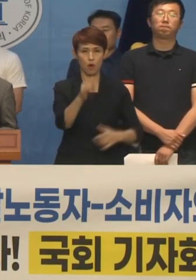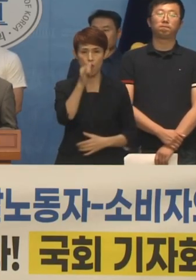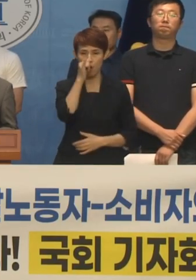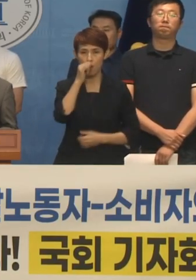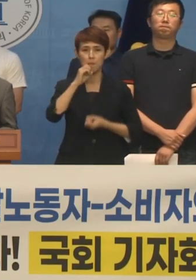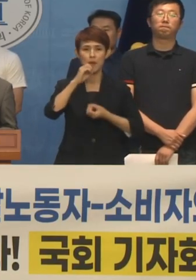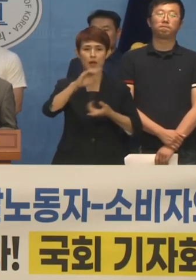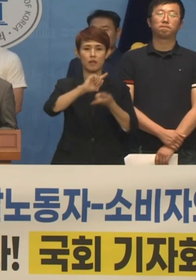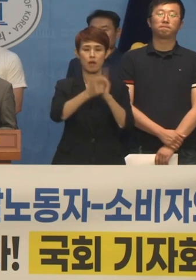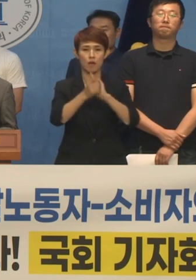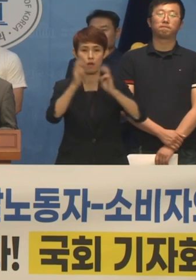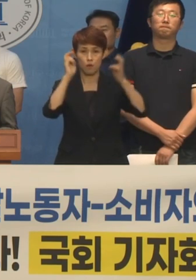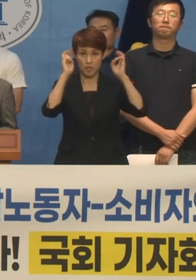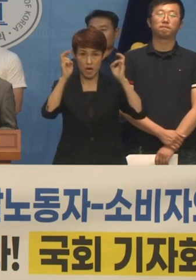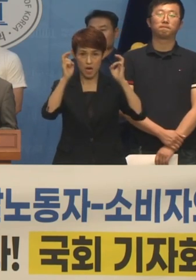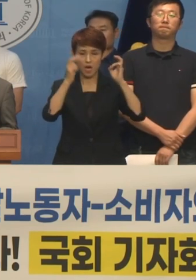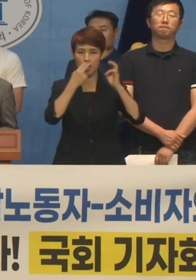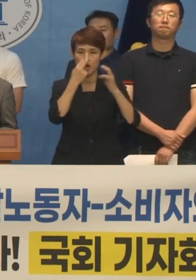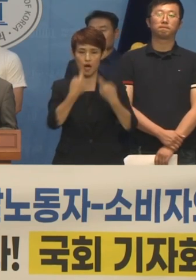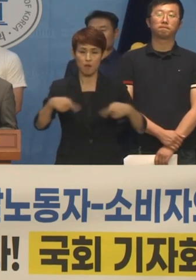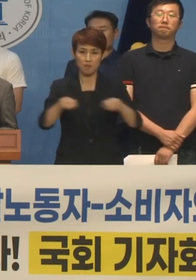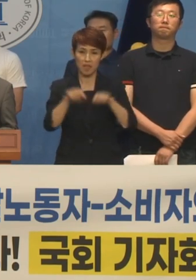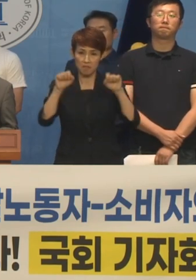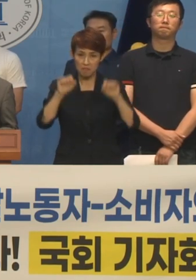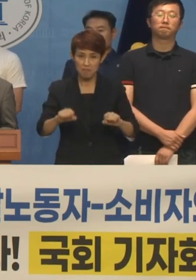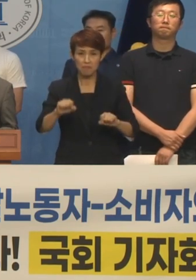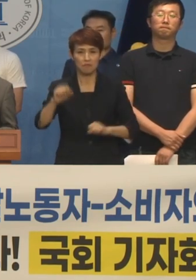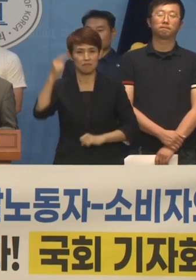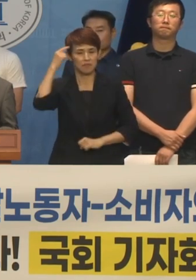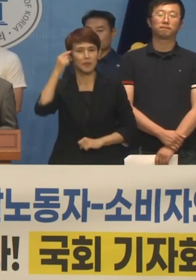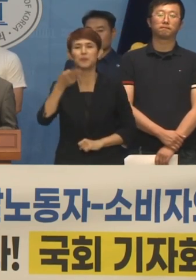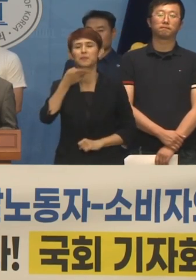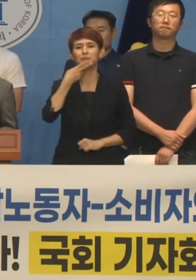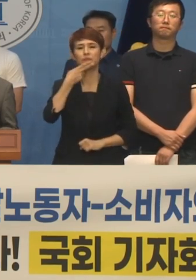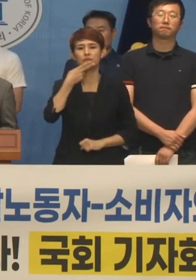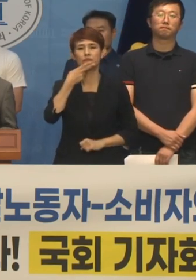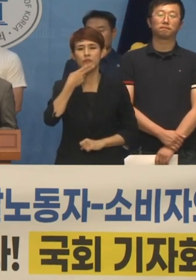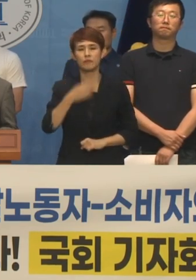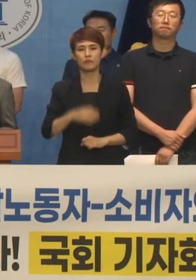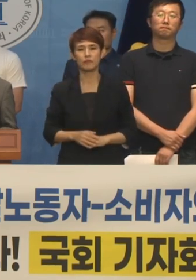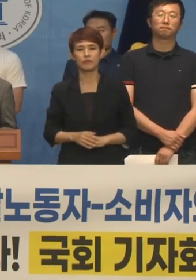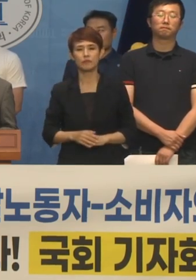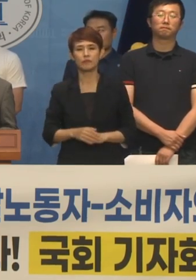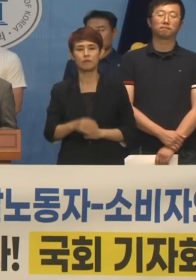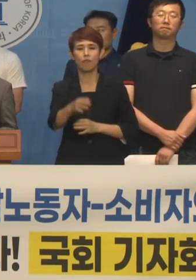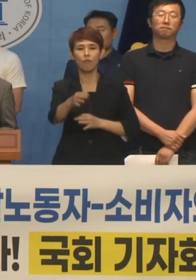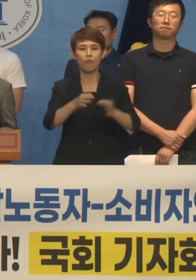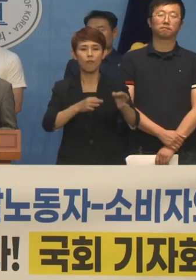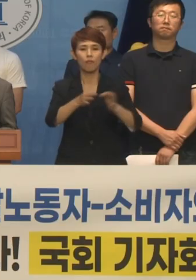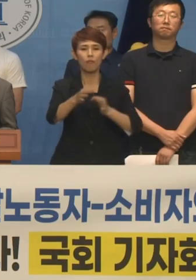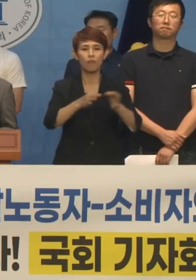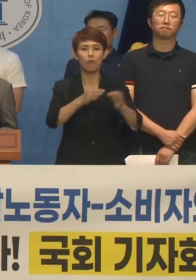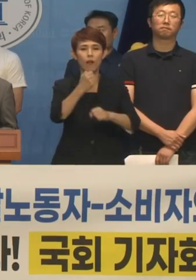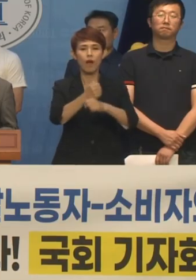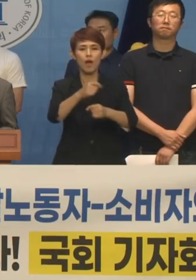배달 대행사와의 상생 방안은 고민하지 않은 채 손쉽게 골목 상권을 침탈하고